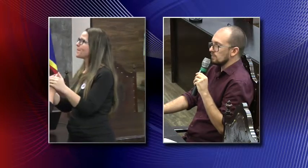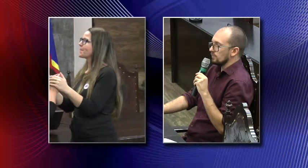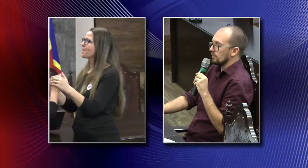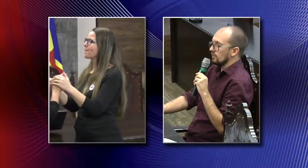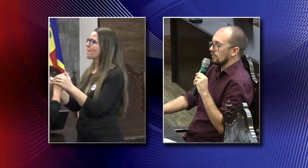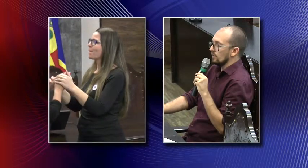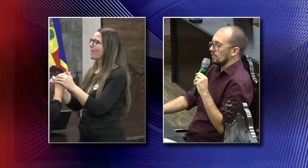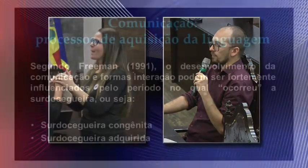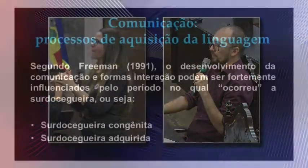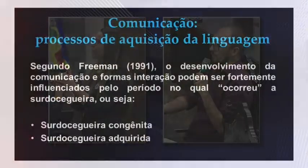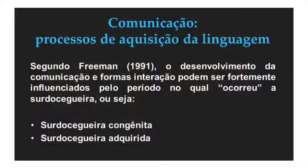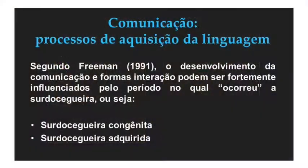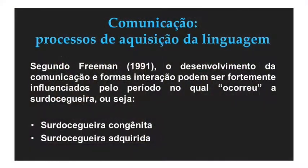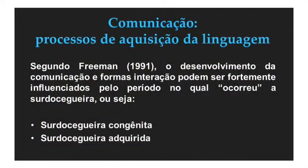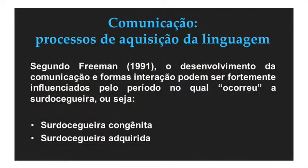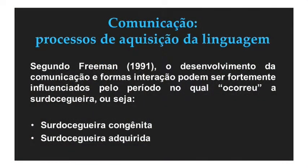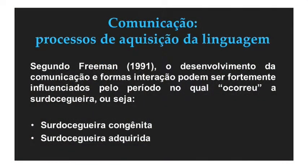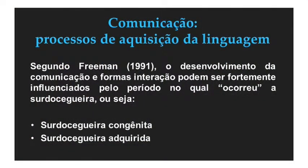O próximo, por favor.